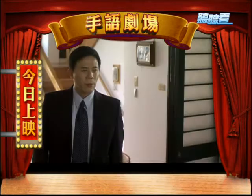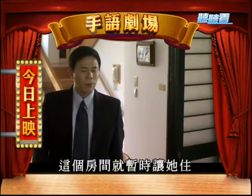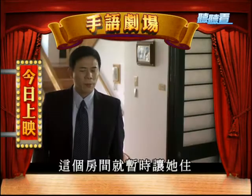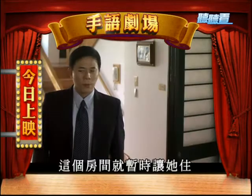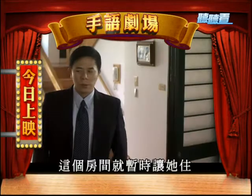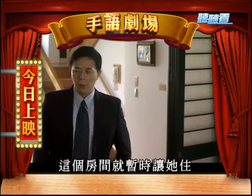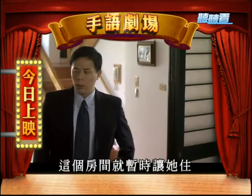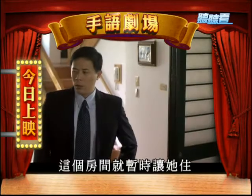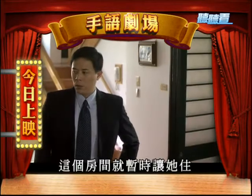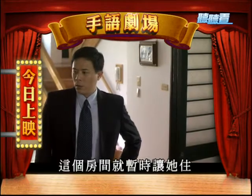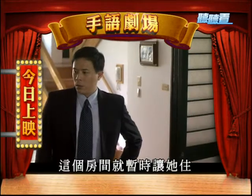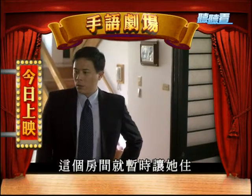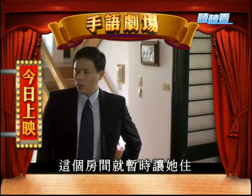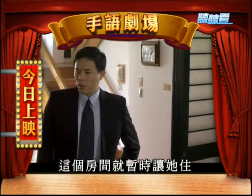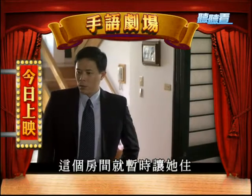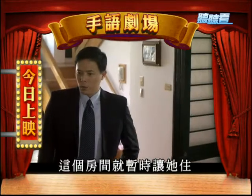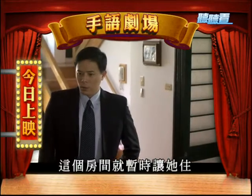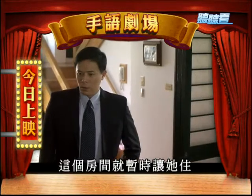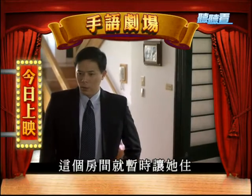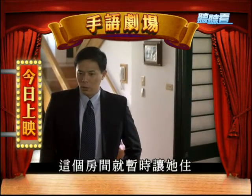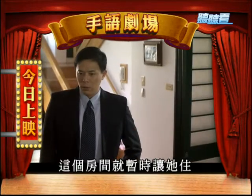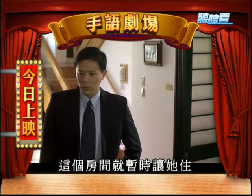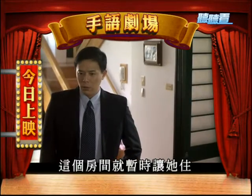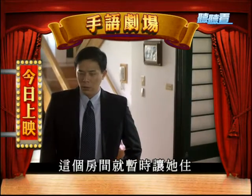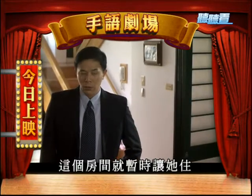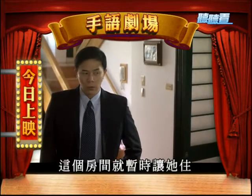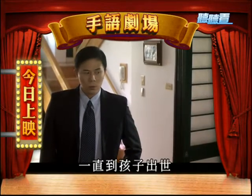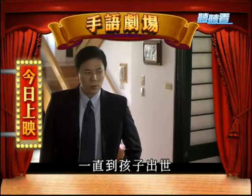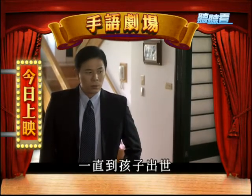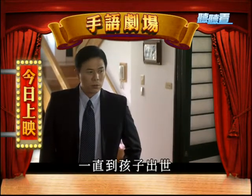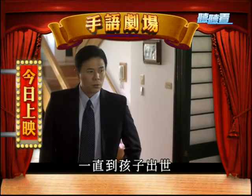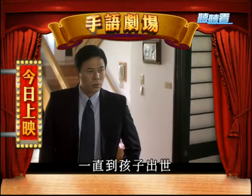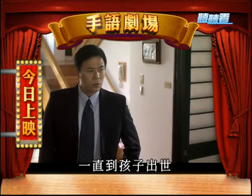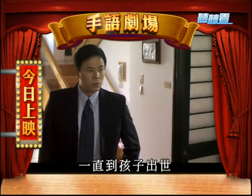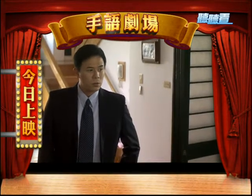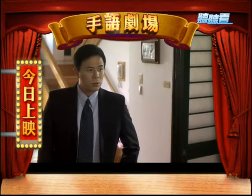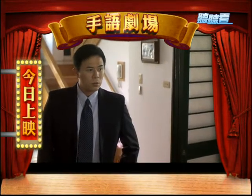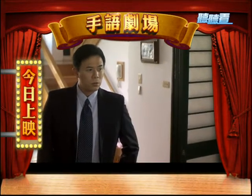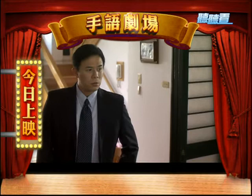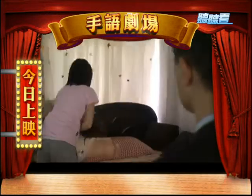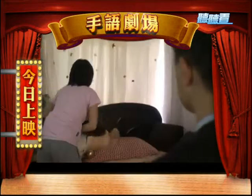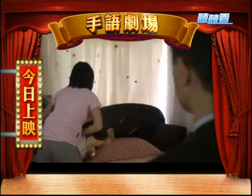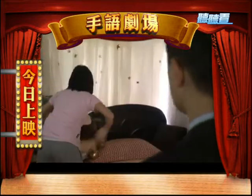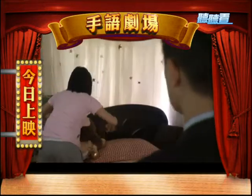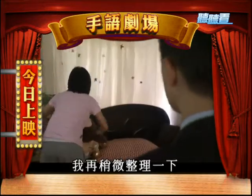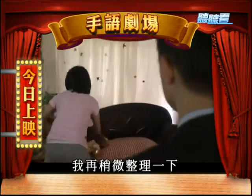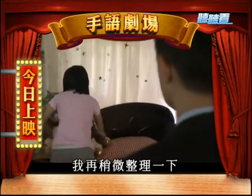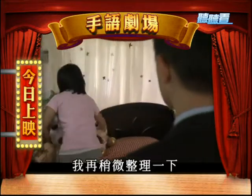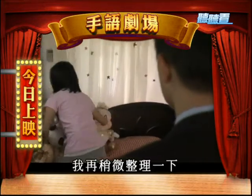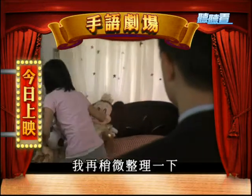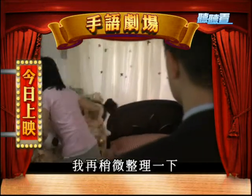房间就暂时让她住，不知道孩子出事，再稍微整理一下。